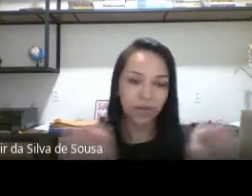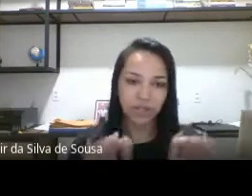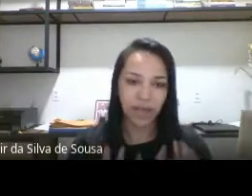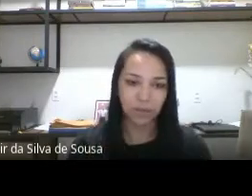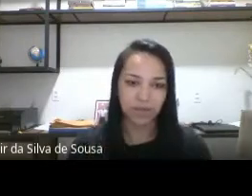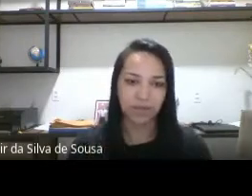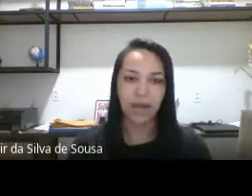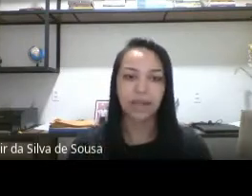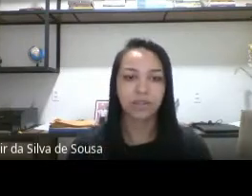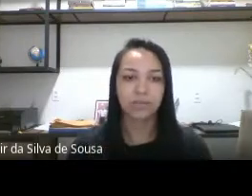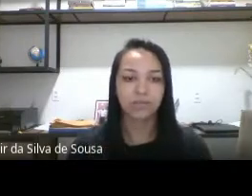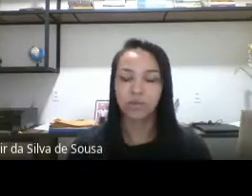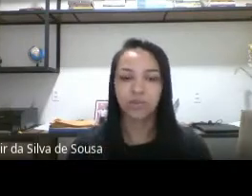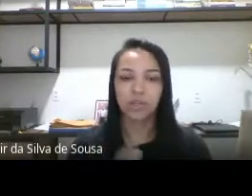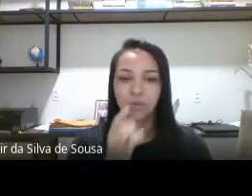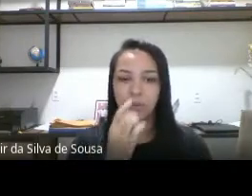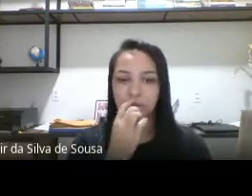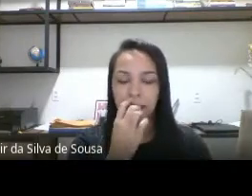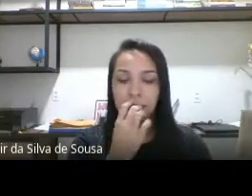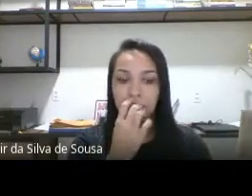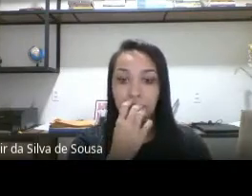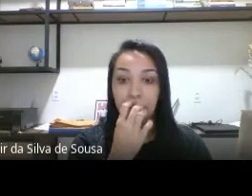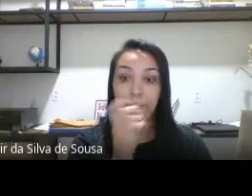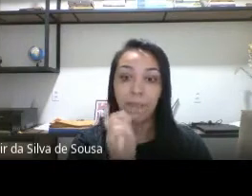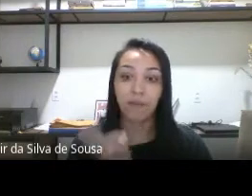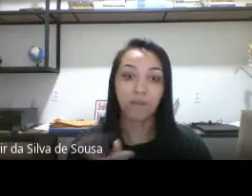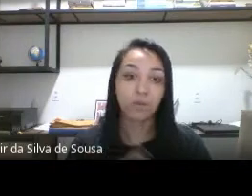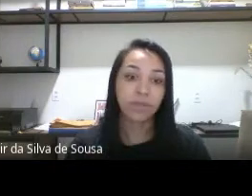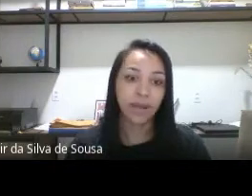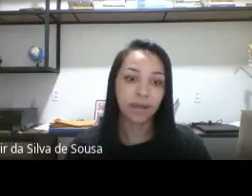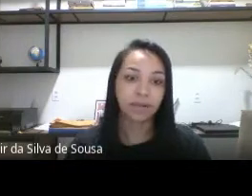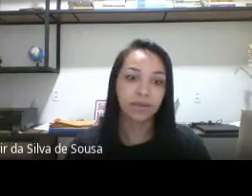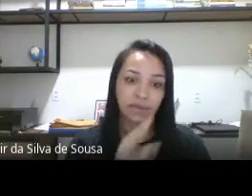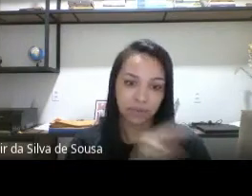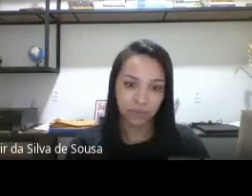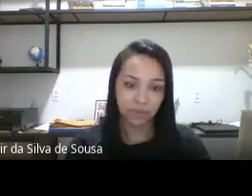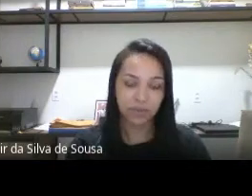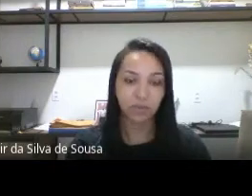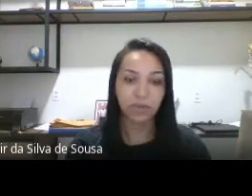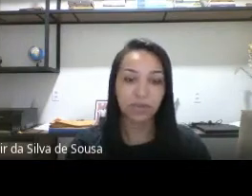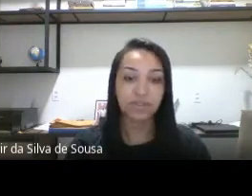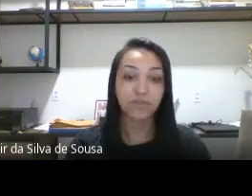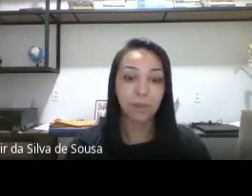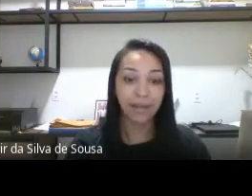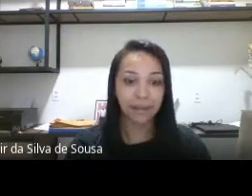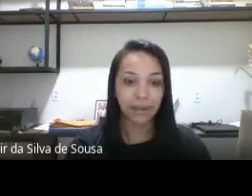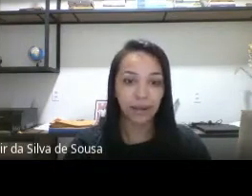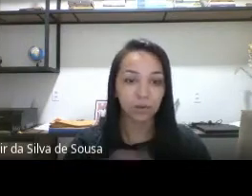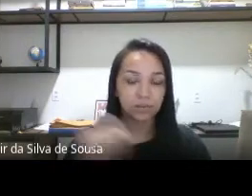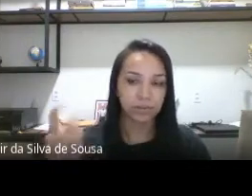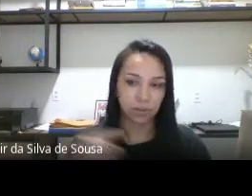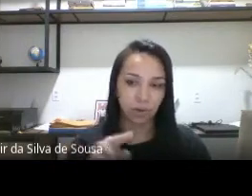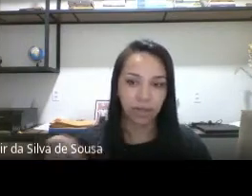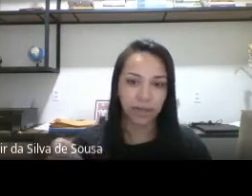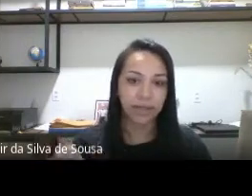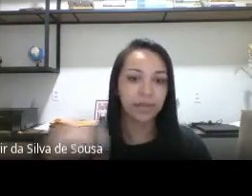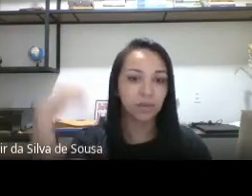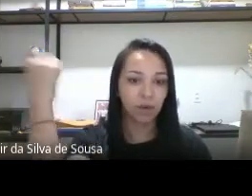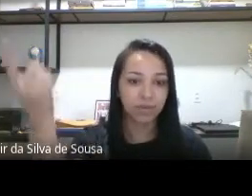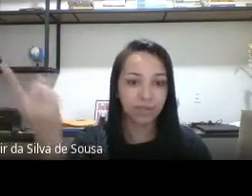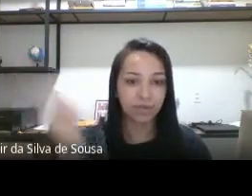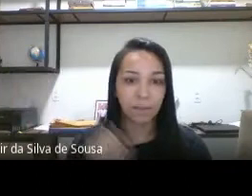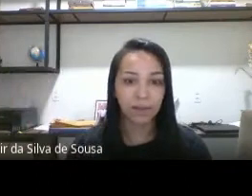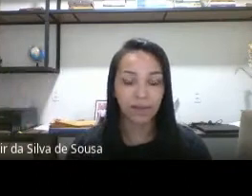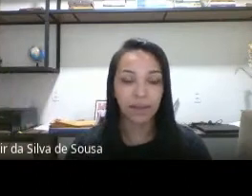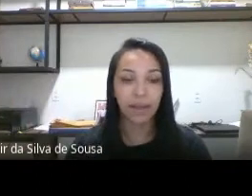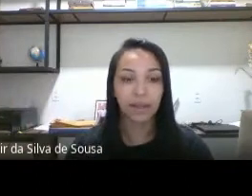não indicar quantidade, não estou falando de quantidade, eu vou usar os números de forma lateral, igual tá aí, igual